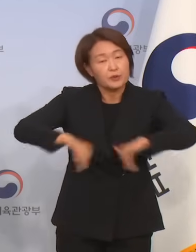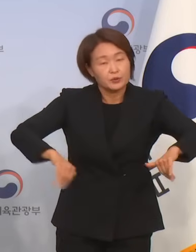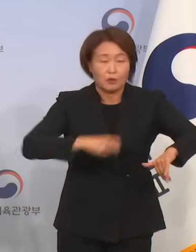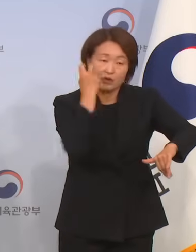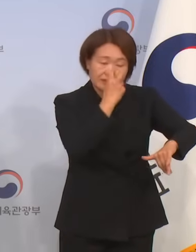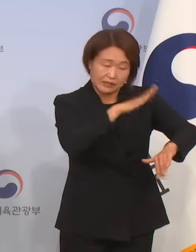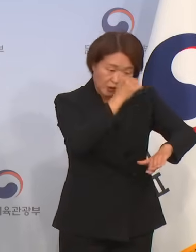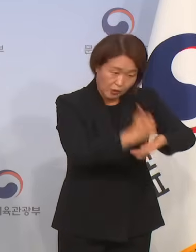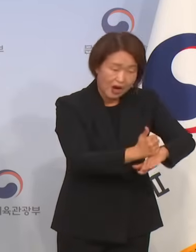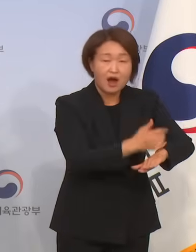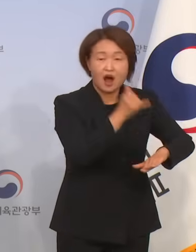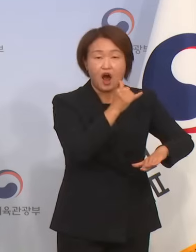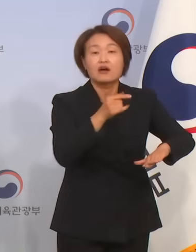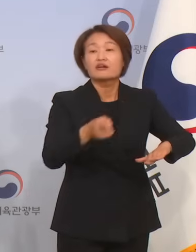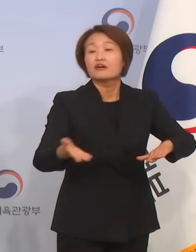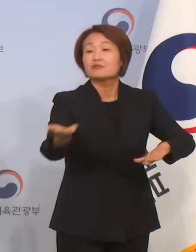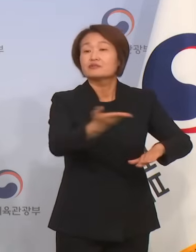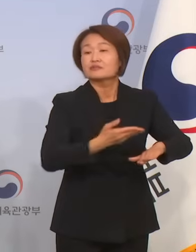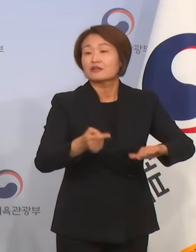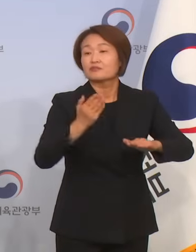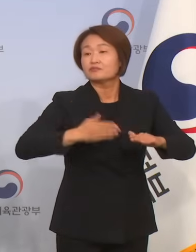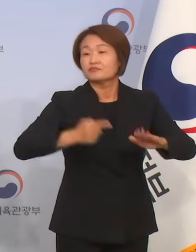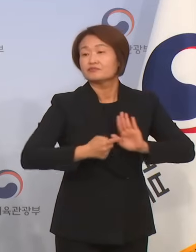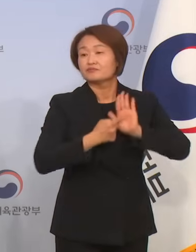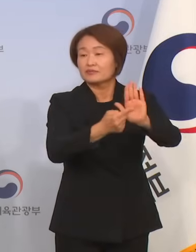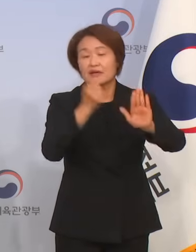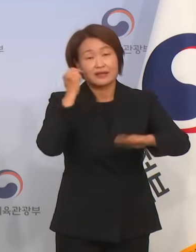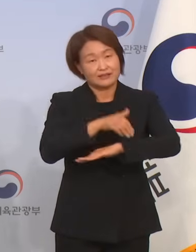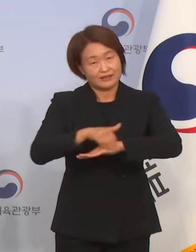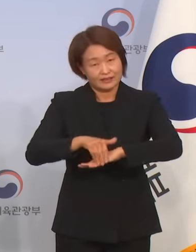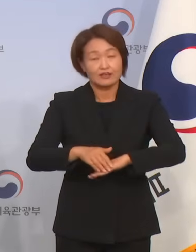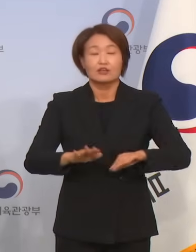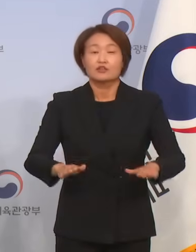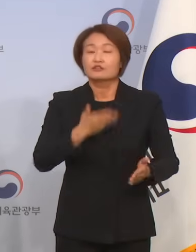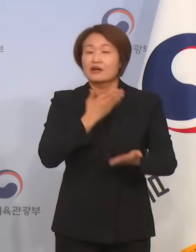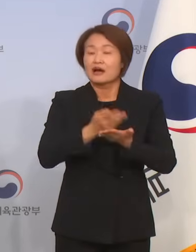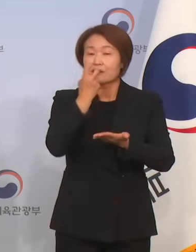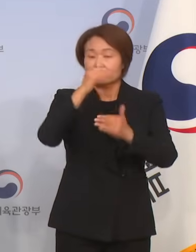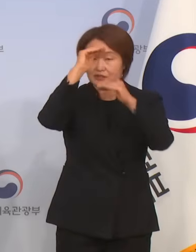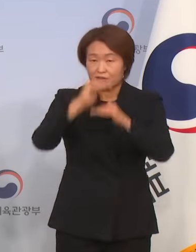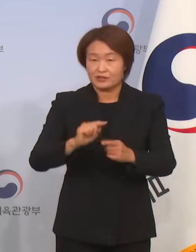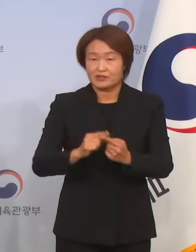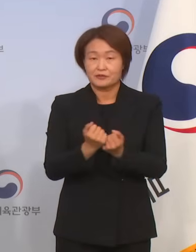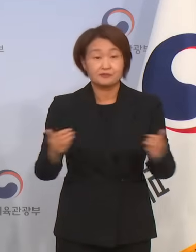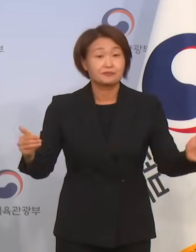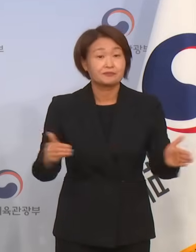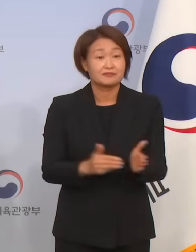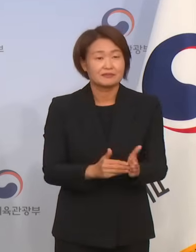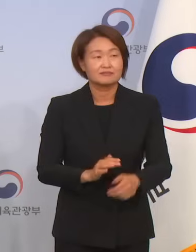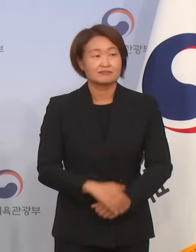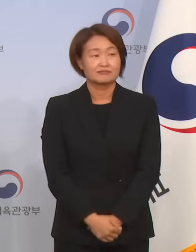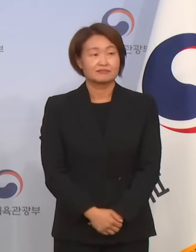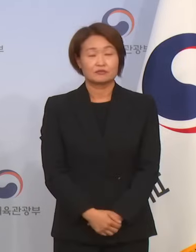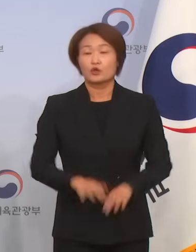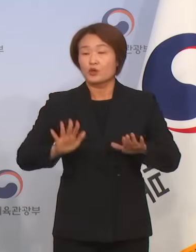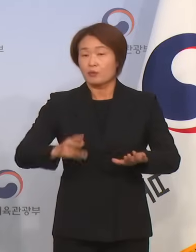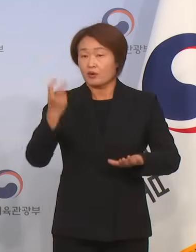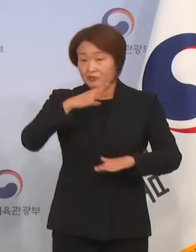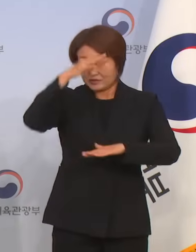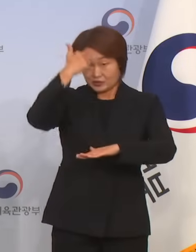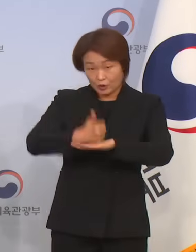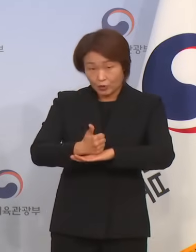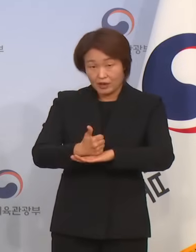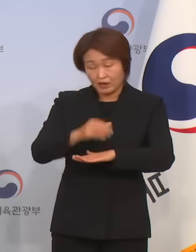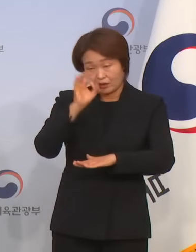감사하고 결과가 나오면 공개할 예정입니다. 이상 주요 감사 결과에 대해 설명드렸습니다. 이번 감사